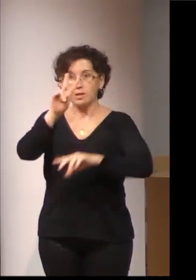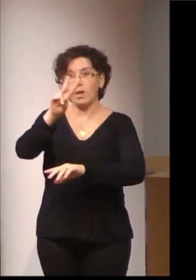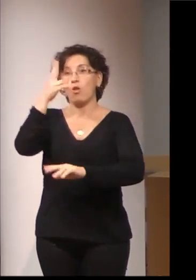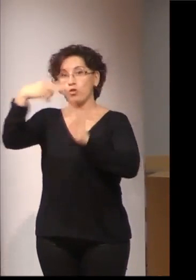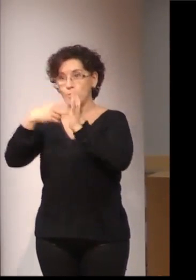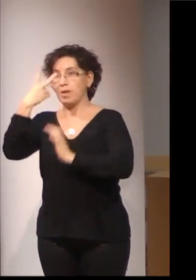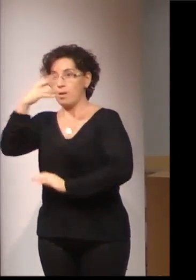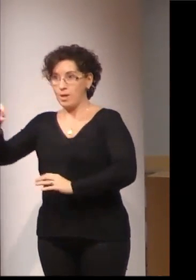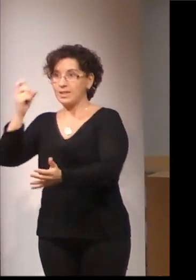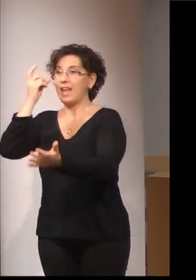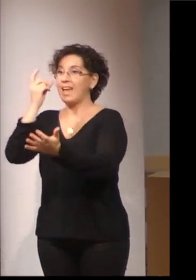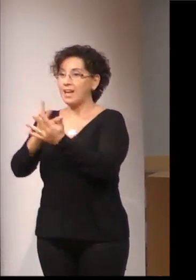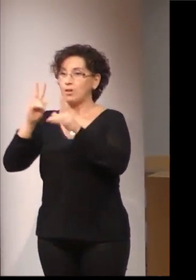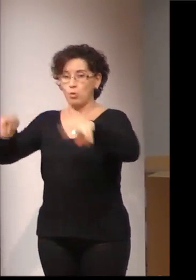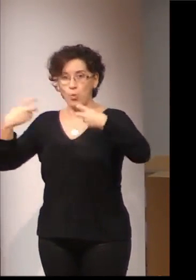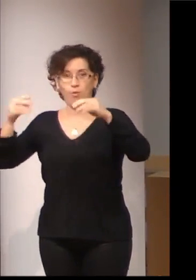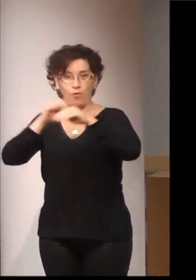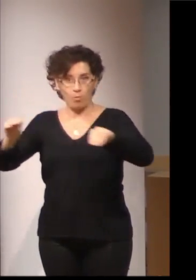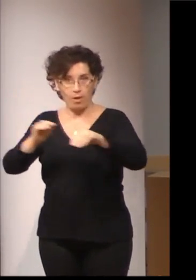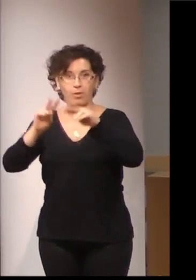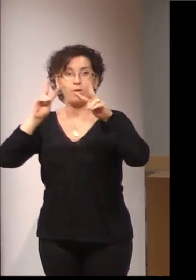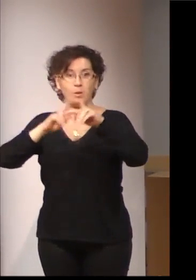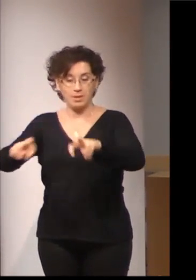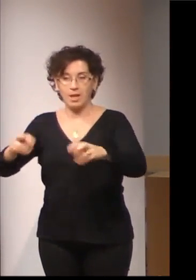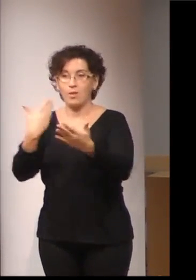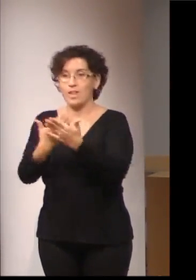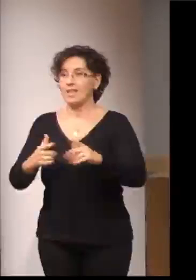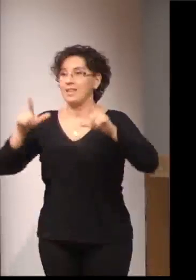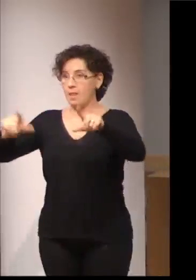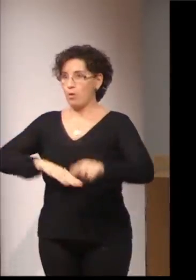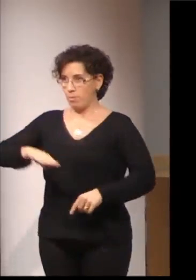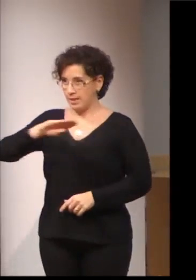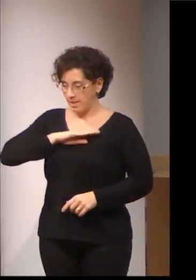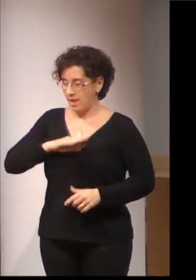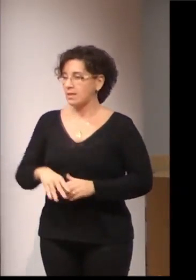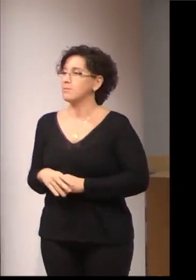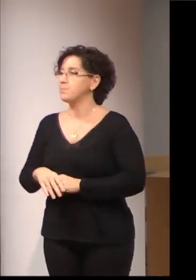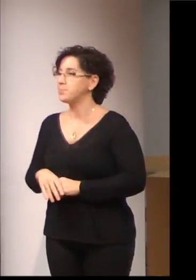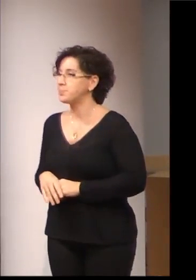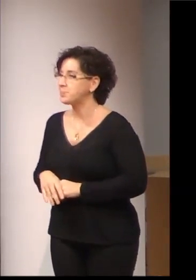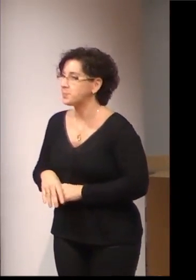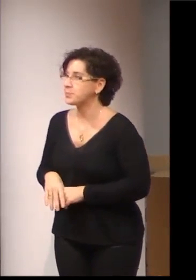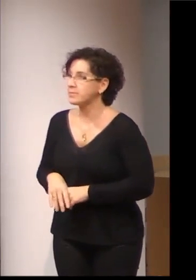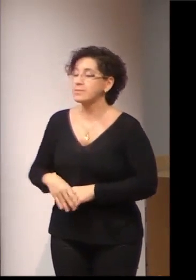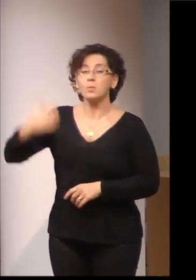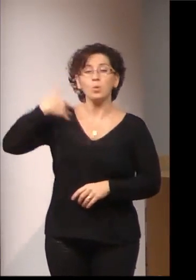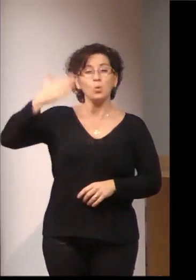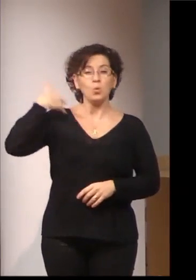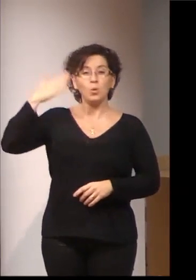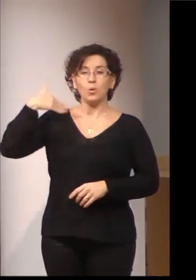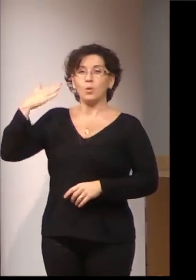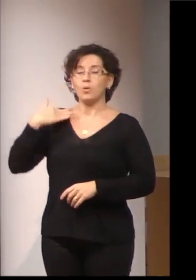afrontando los nuevos retos de la formación, la investigación y la acreditación de competencias. Cuando nos decidimos